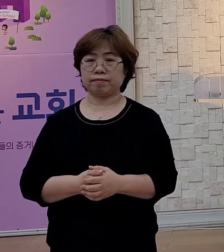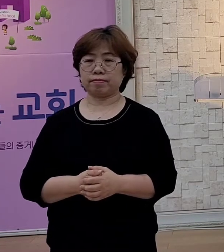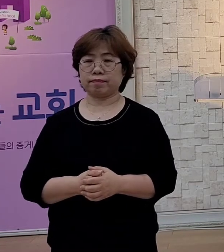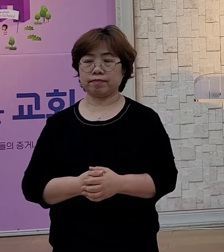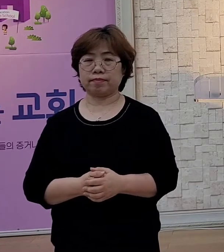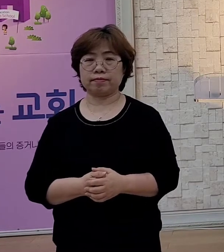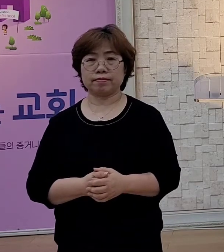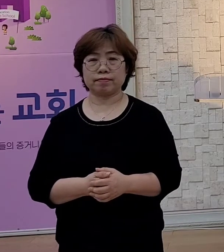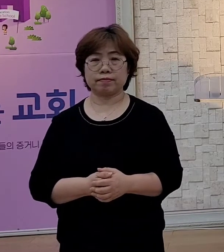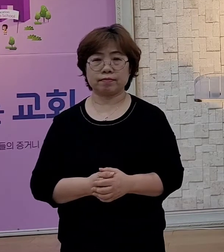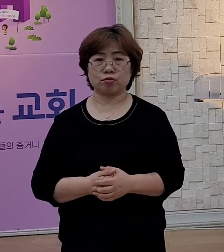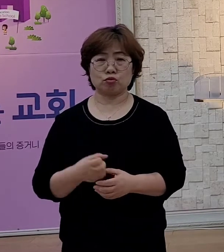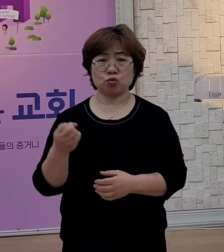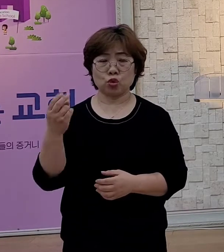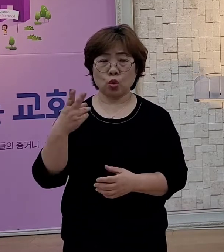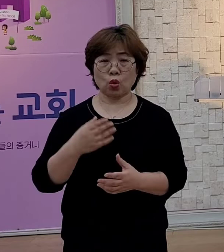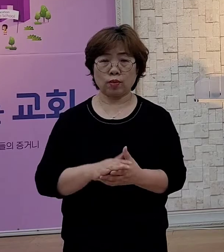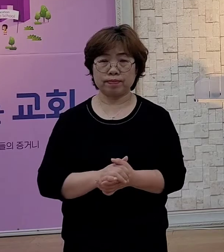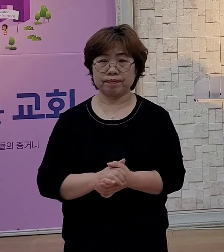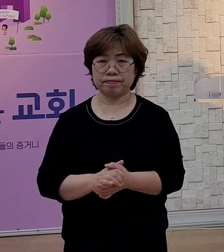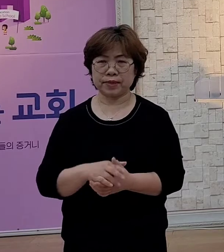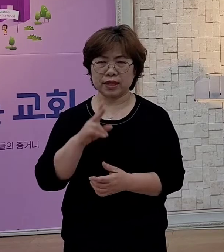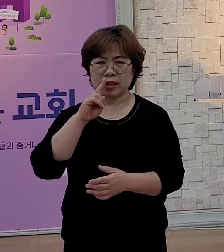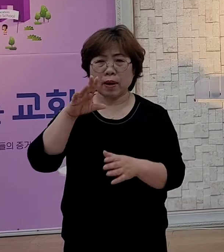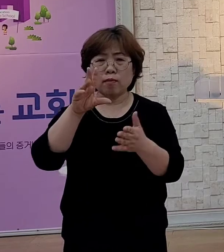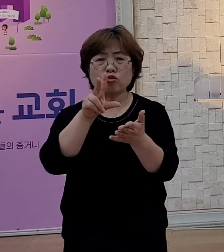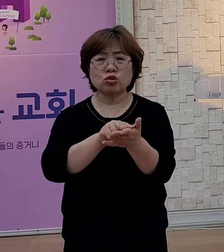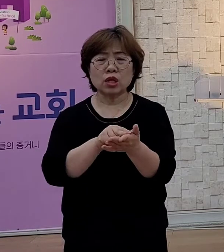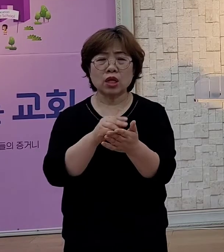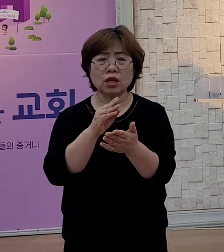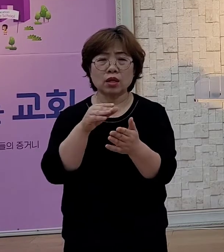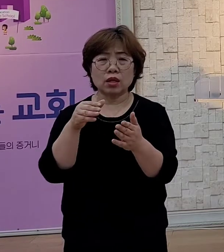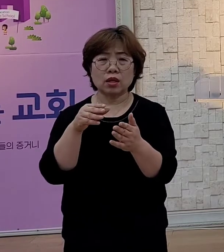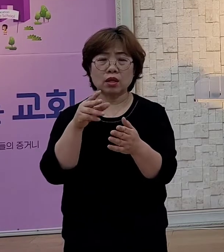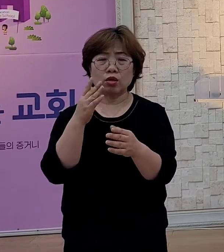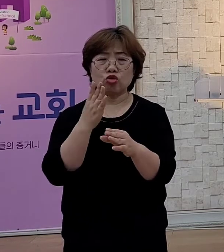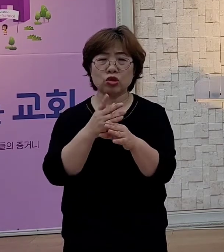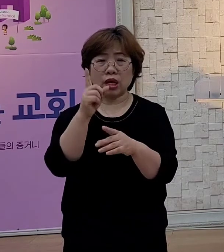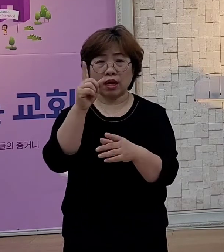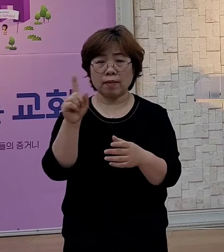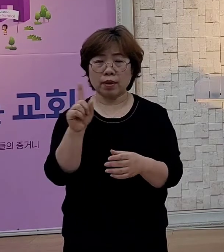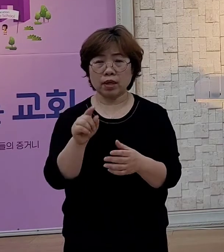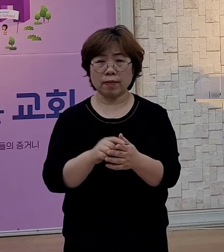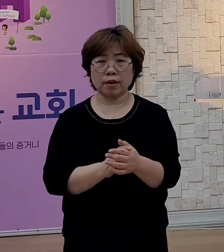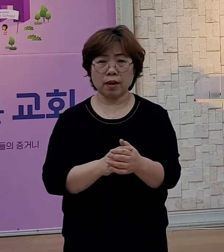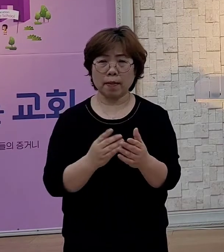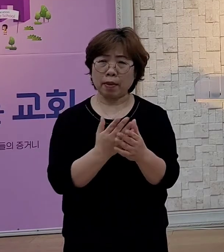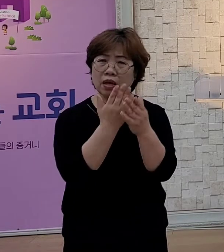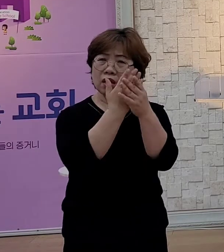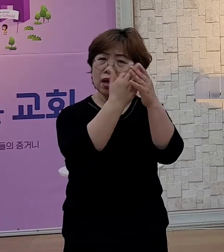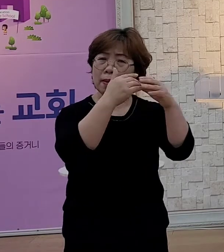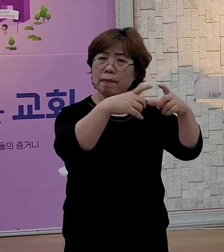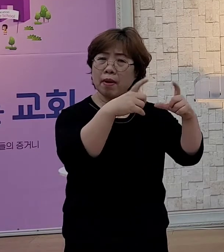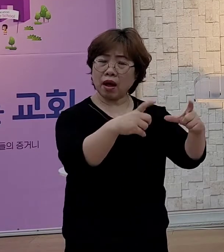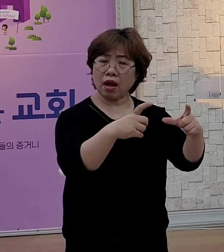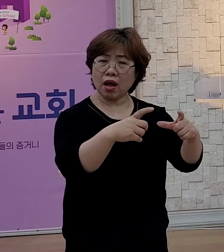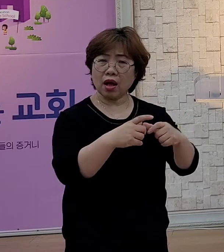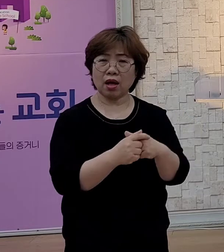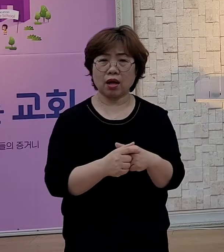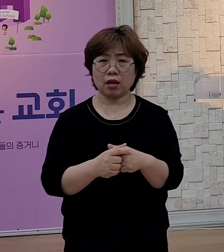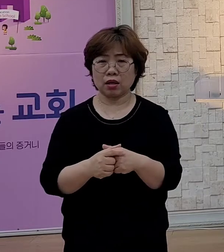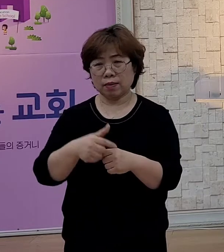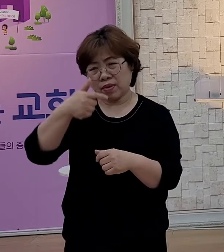그런가 하면 여러분, 요즘 심각한 문제입니다. 진보와 보수는 어때요? 좌파와 우파는